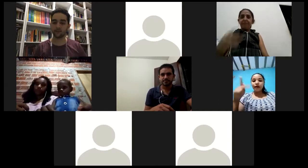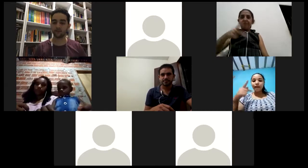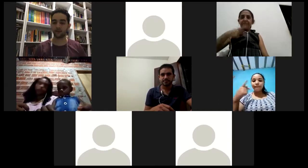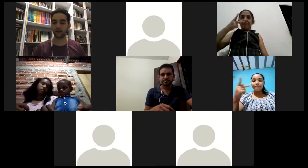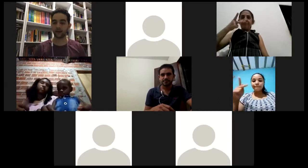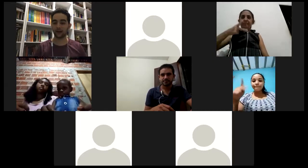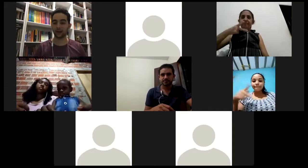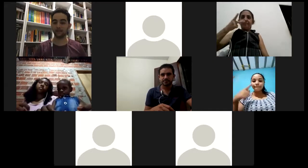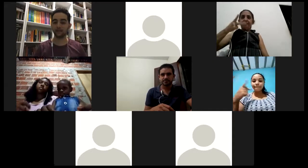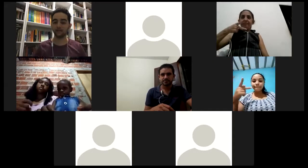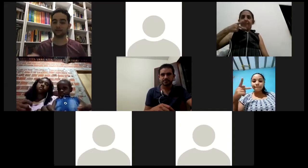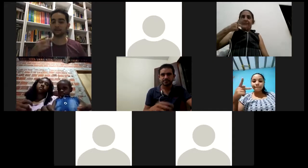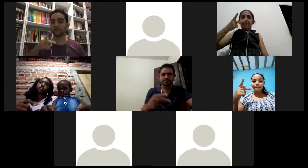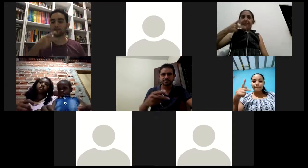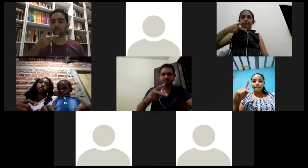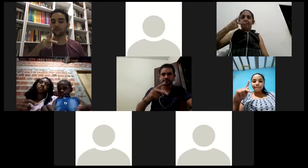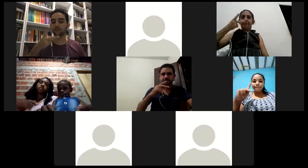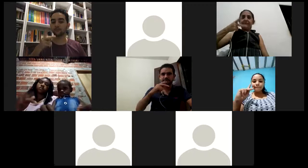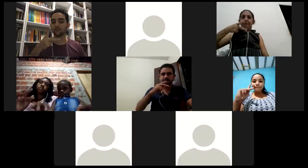configuração de mão em H.